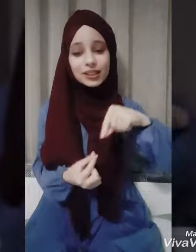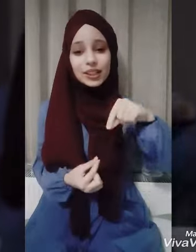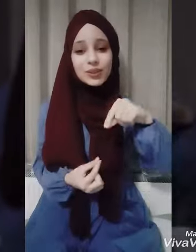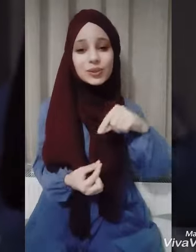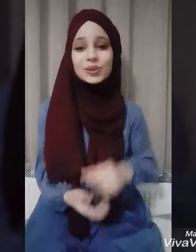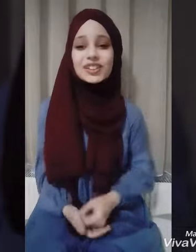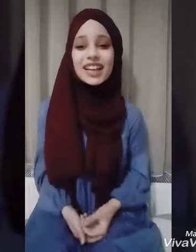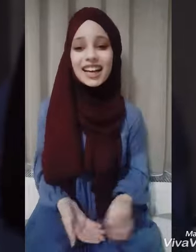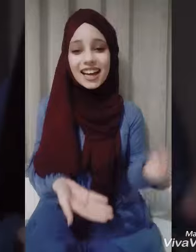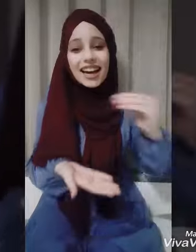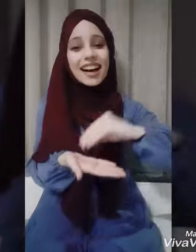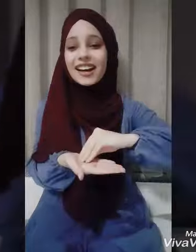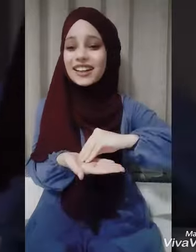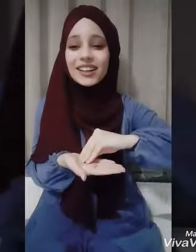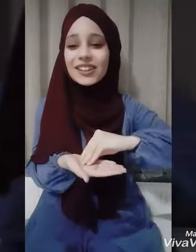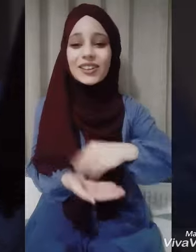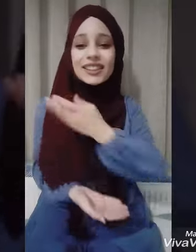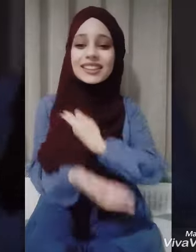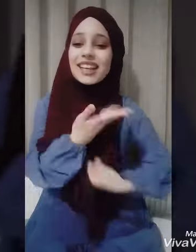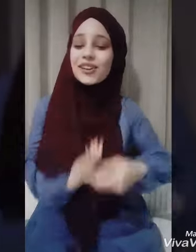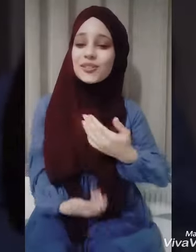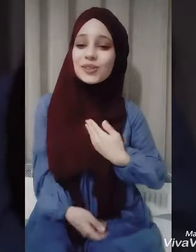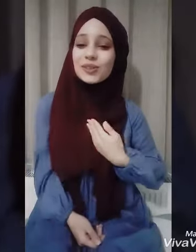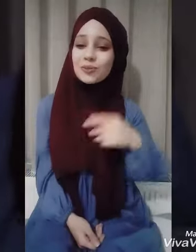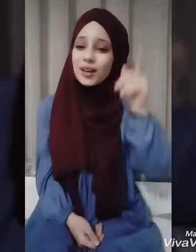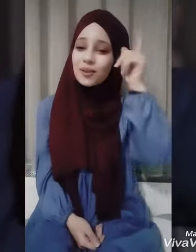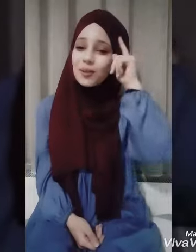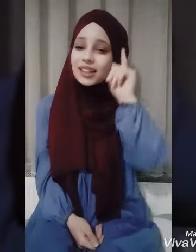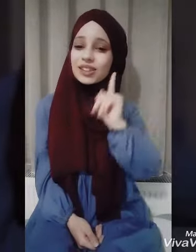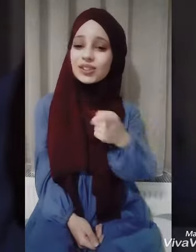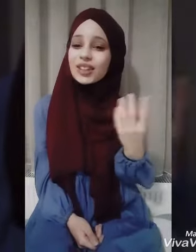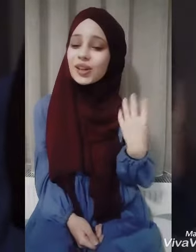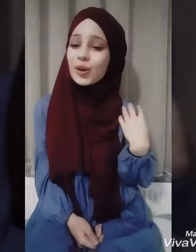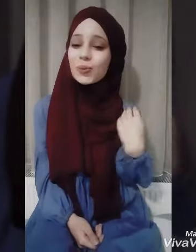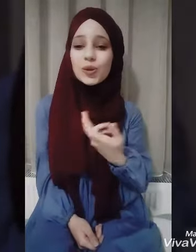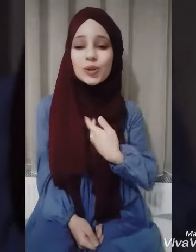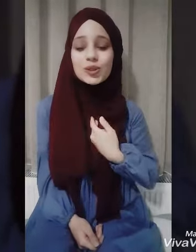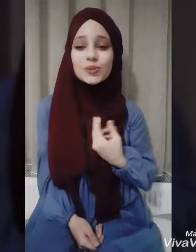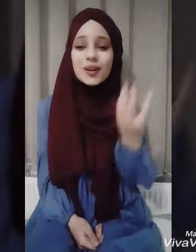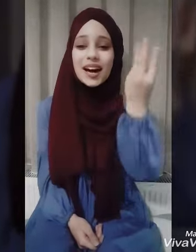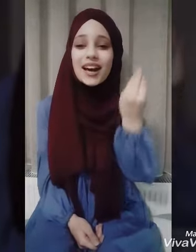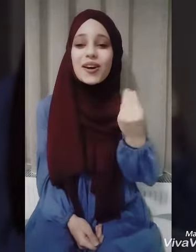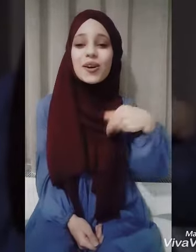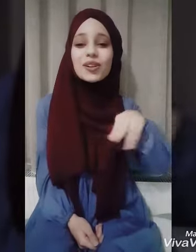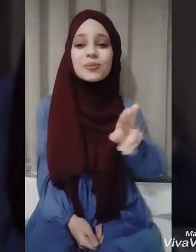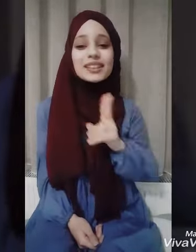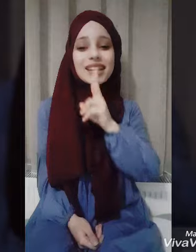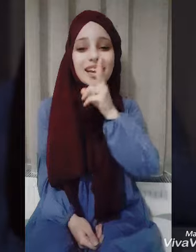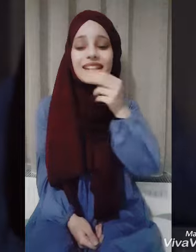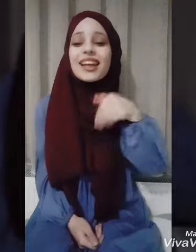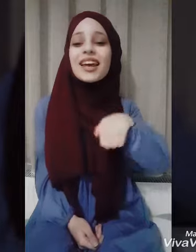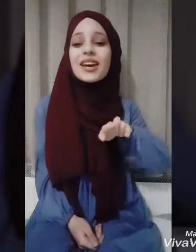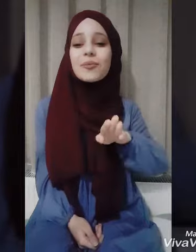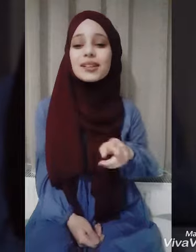başka uşağı. Ah ah koy sevduğum başını omuzuma. Olmazsa deme